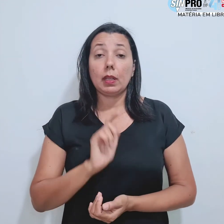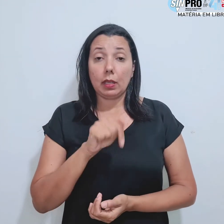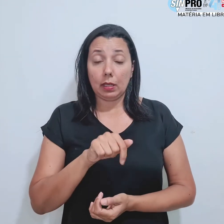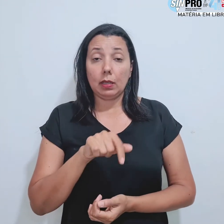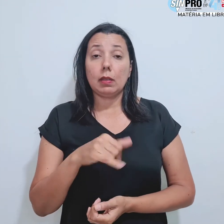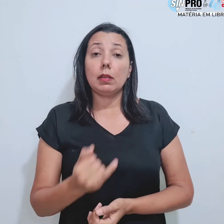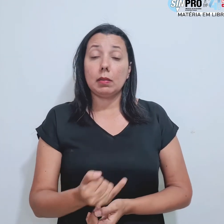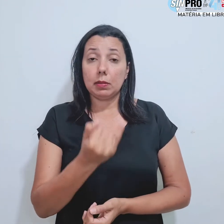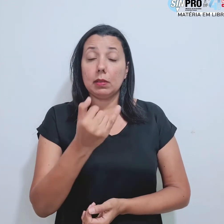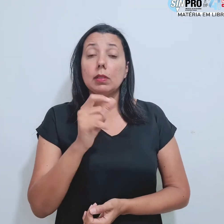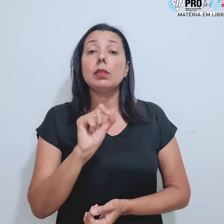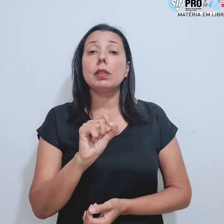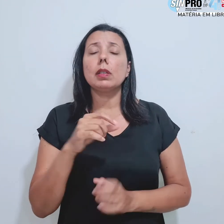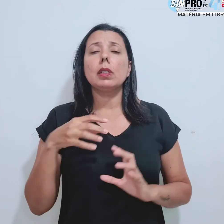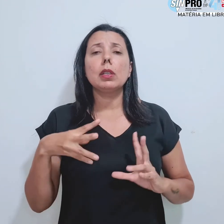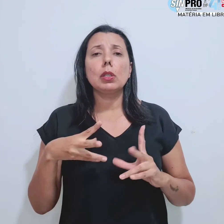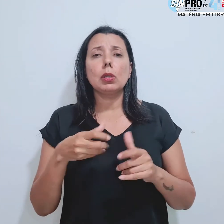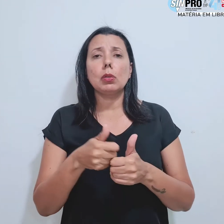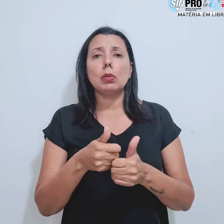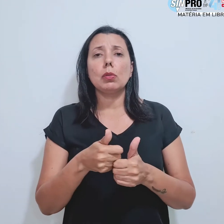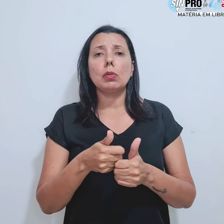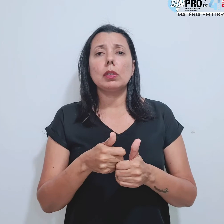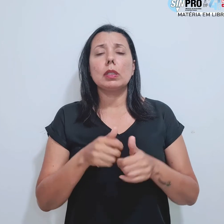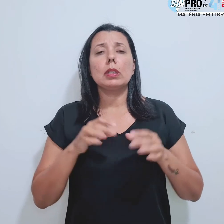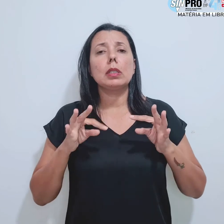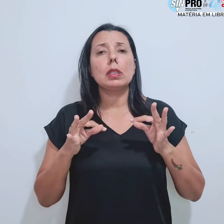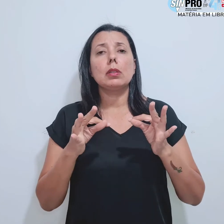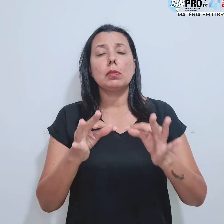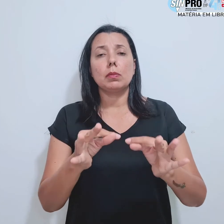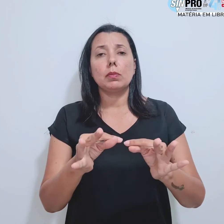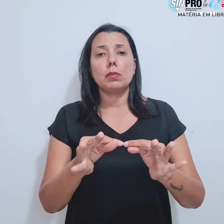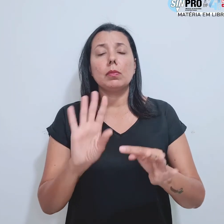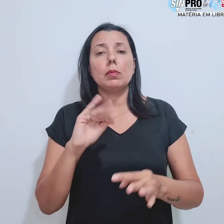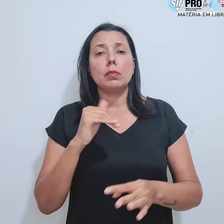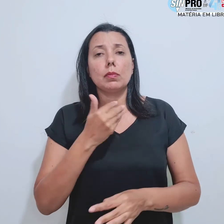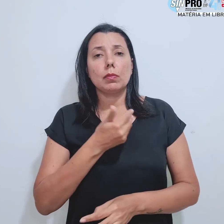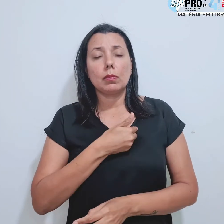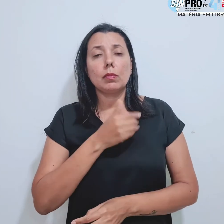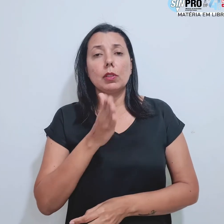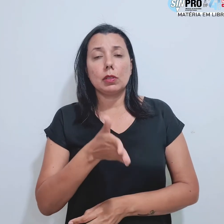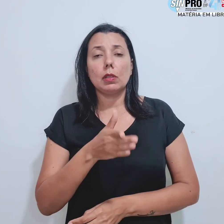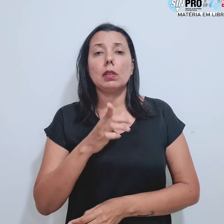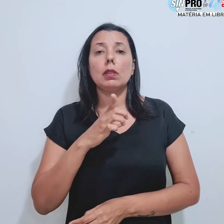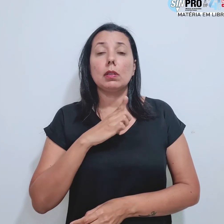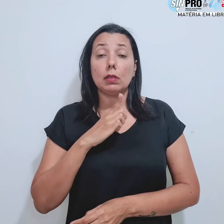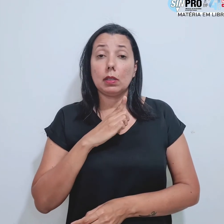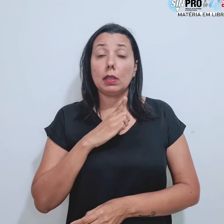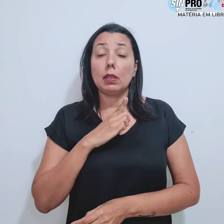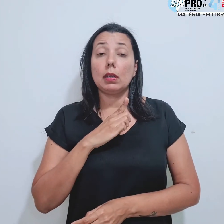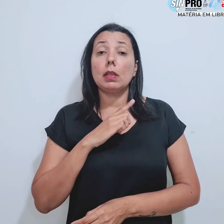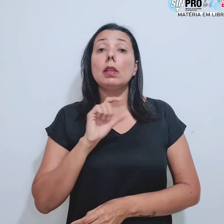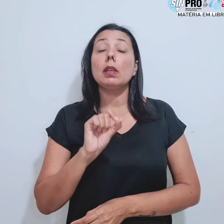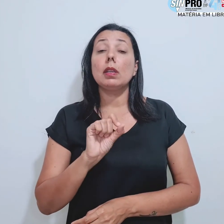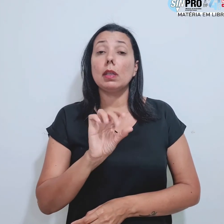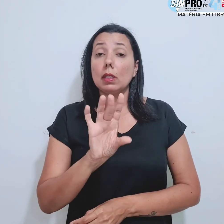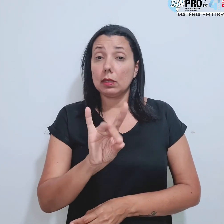É fundamental que todas as tecnologias que nós já possuímos e que a